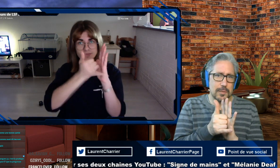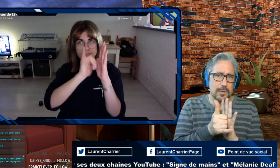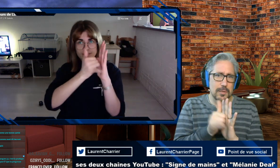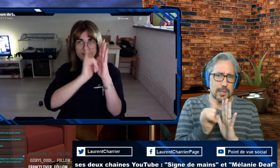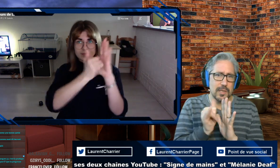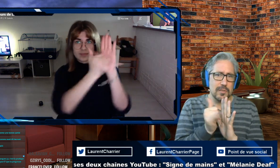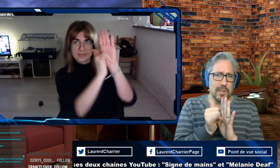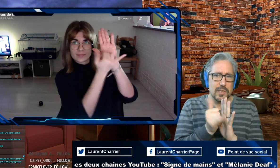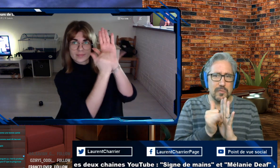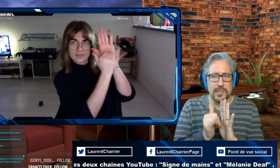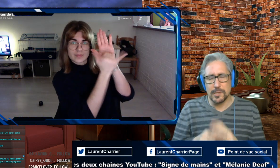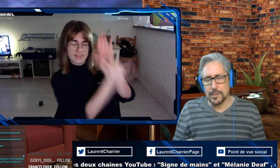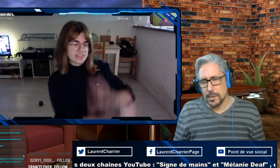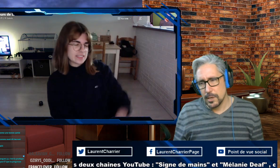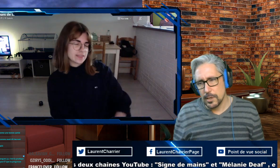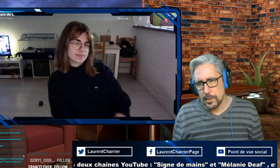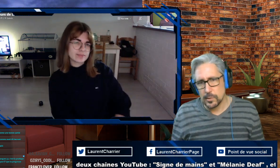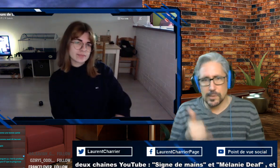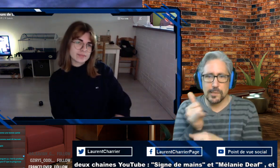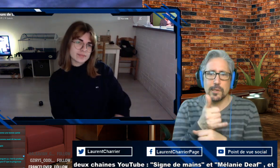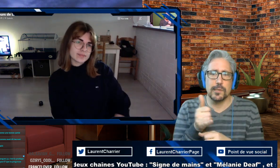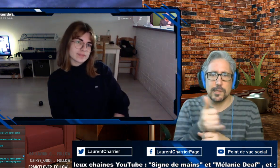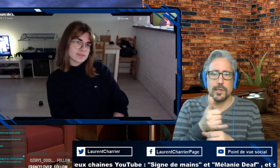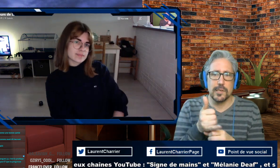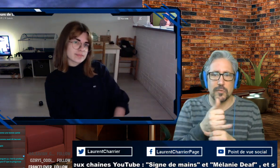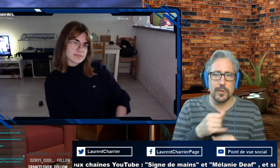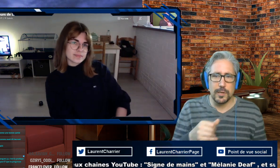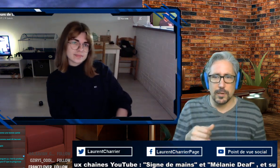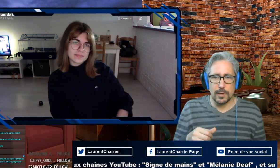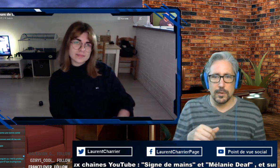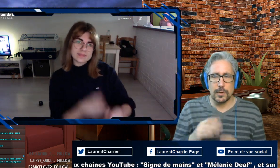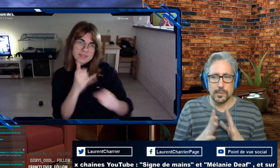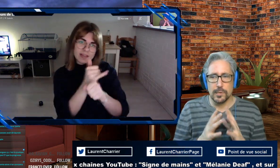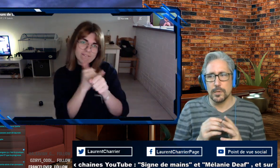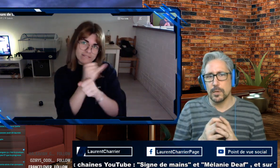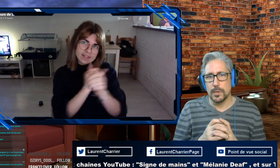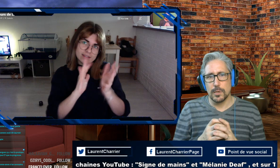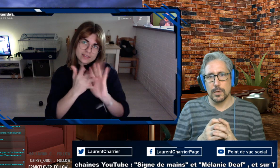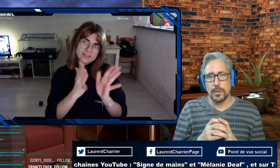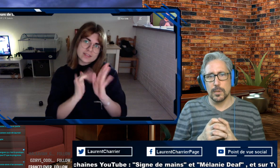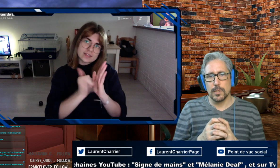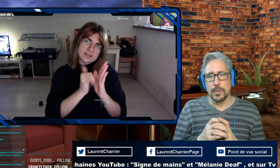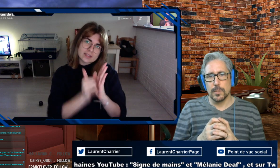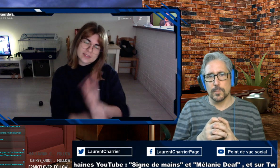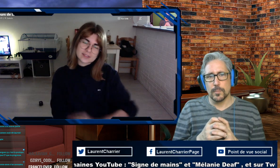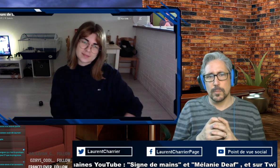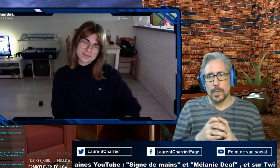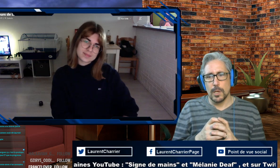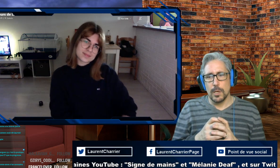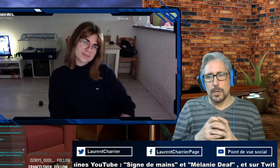ça? Café des Signes. Parce que ça, c'est Café... Signes.